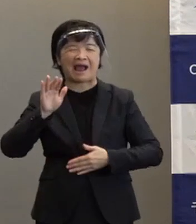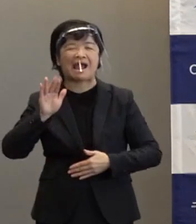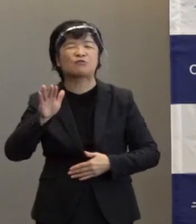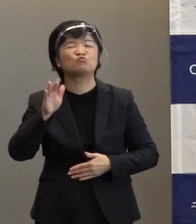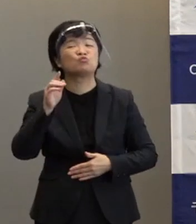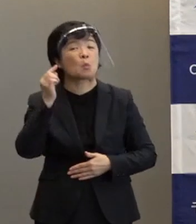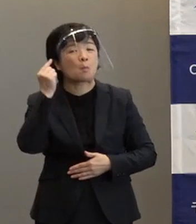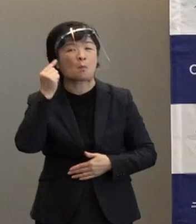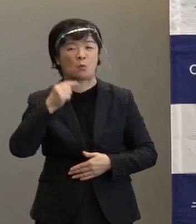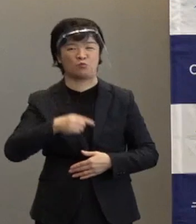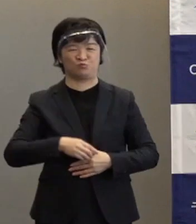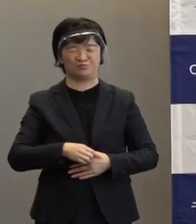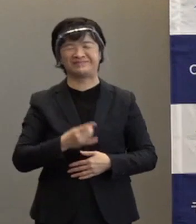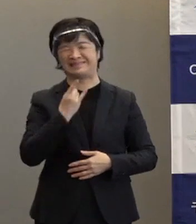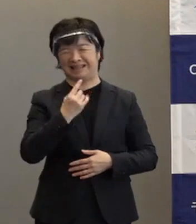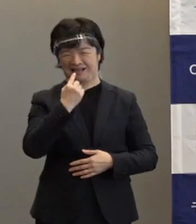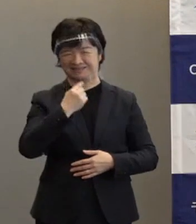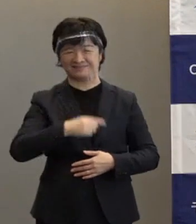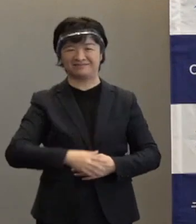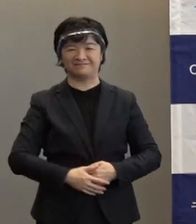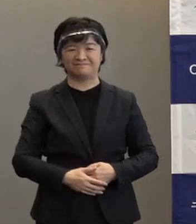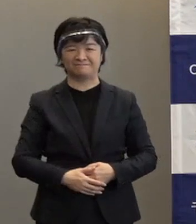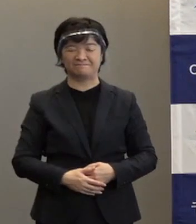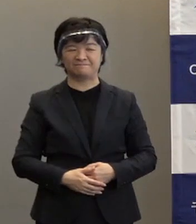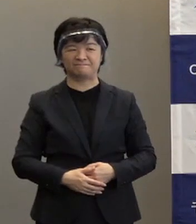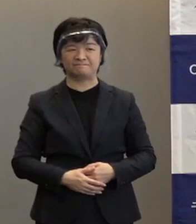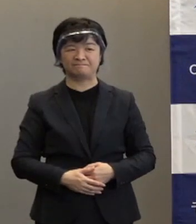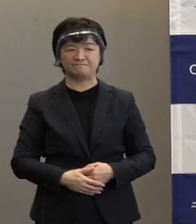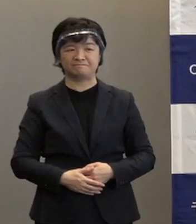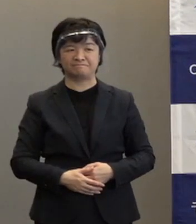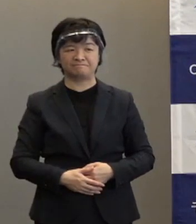ないかなというのも期待しております。